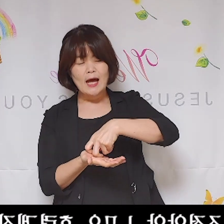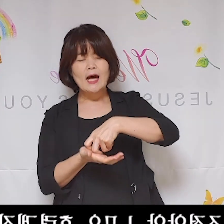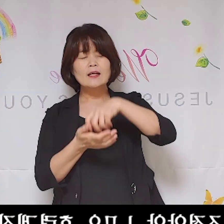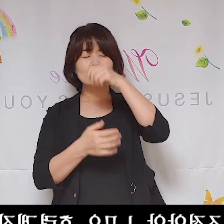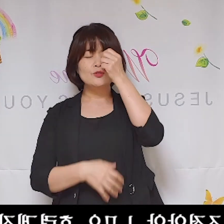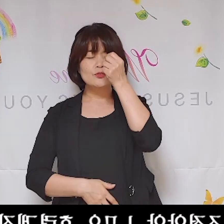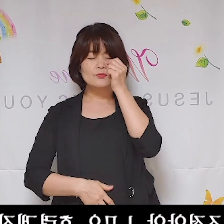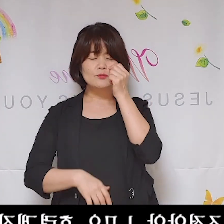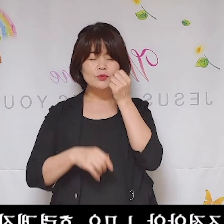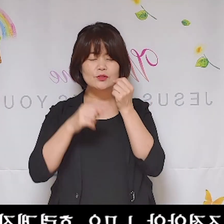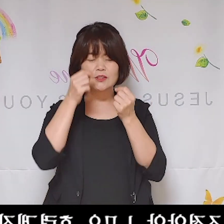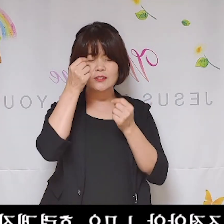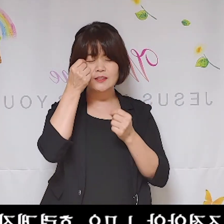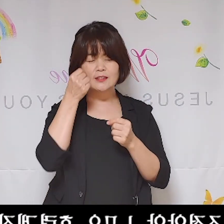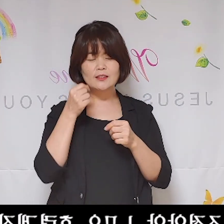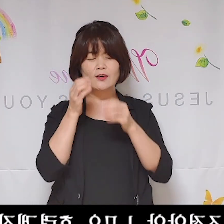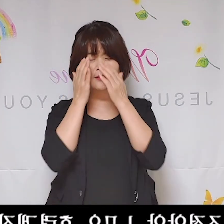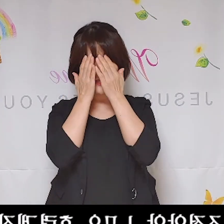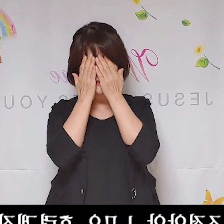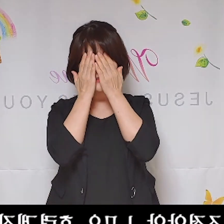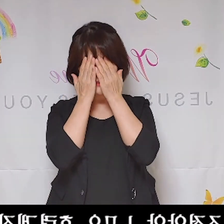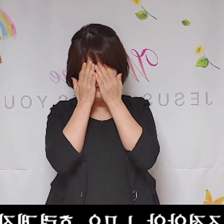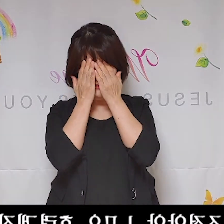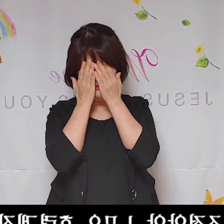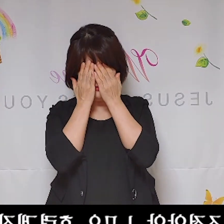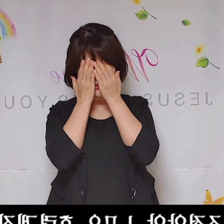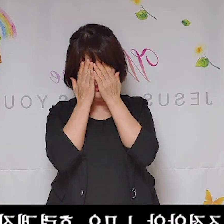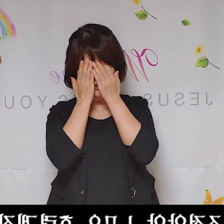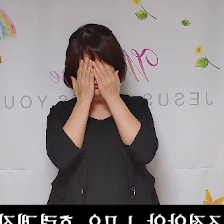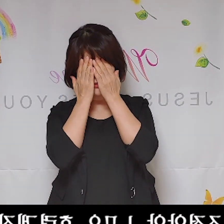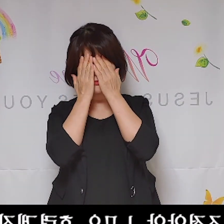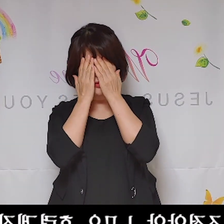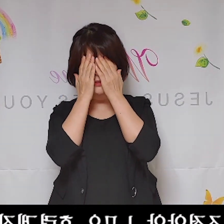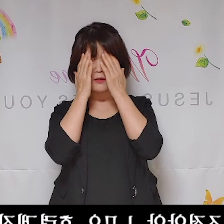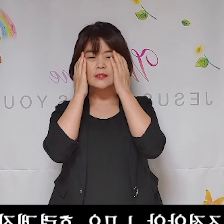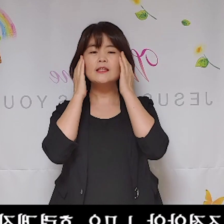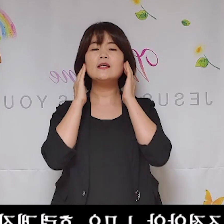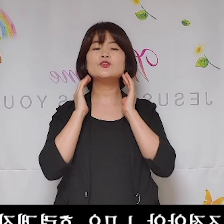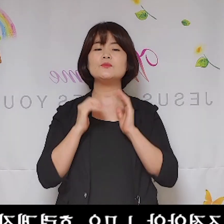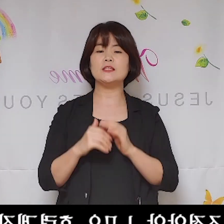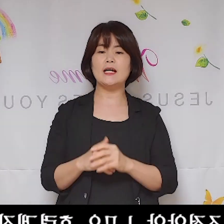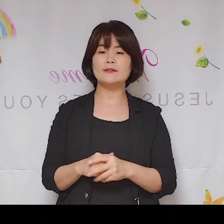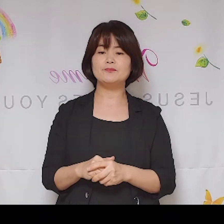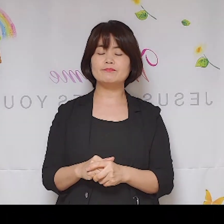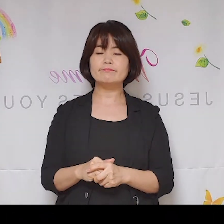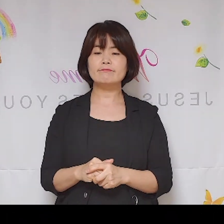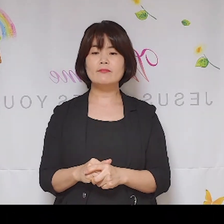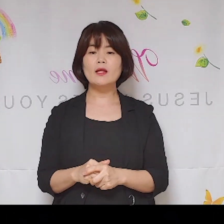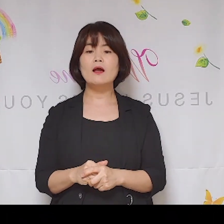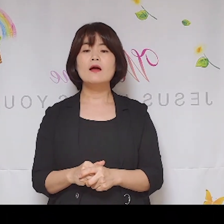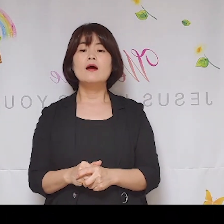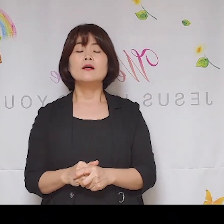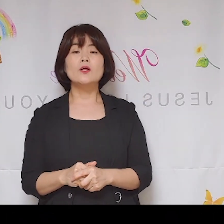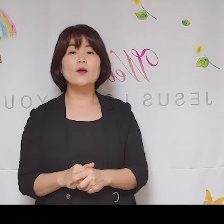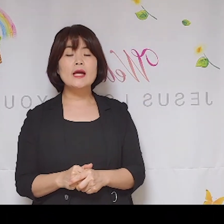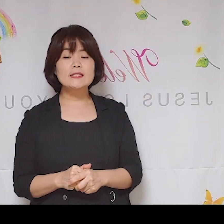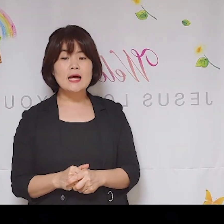주저앉아 눈물을 흘렸겠지 이렇게 우는 표현을 해줍니다. 너의